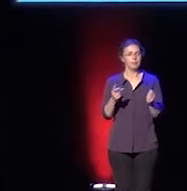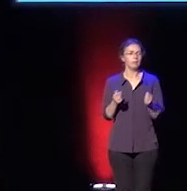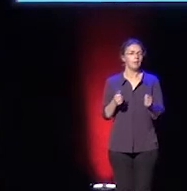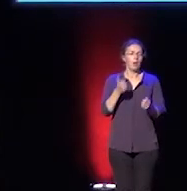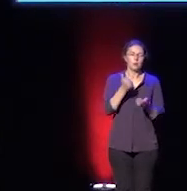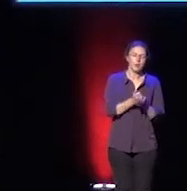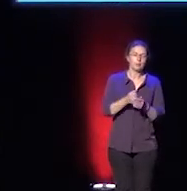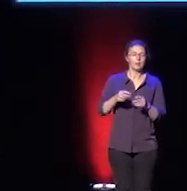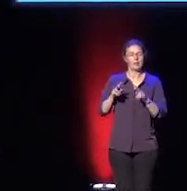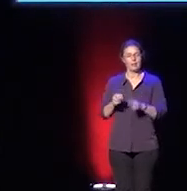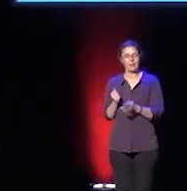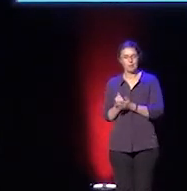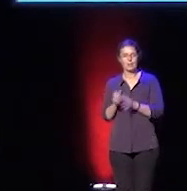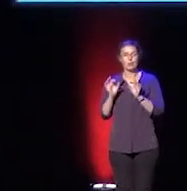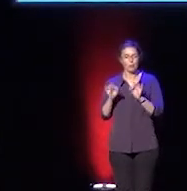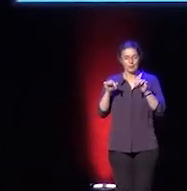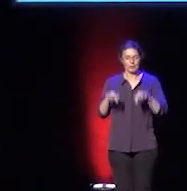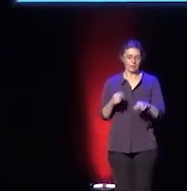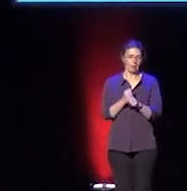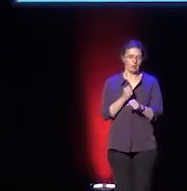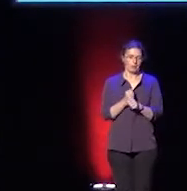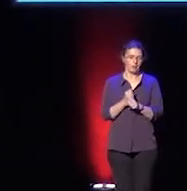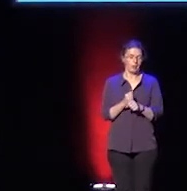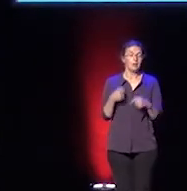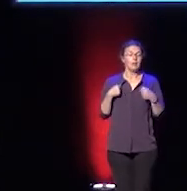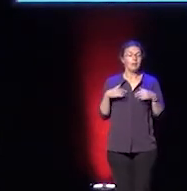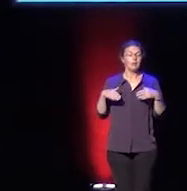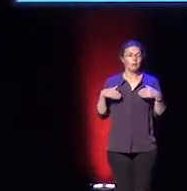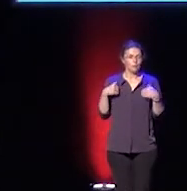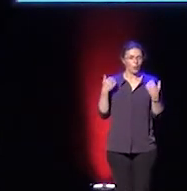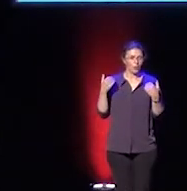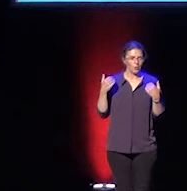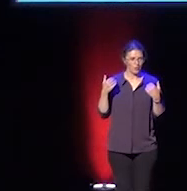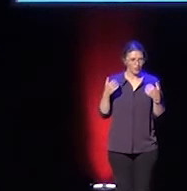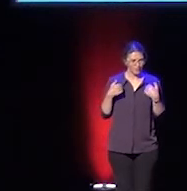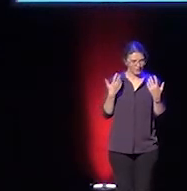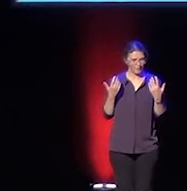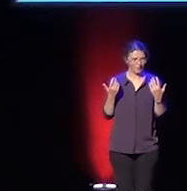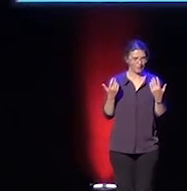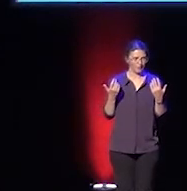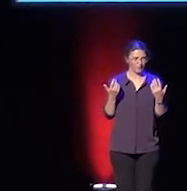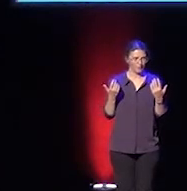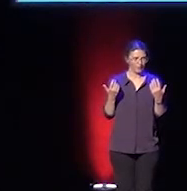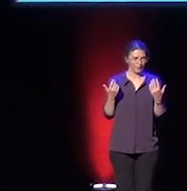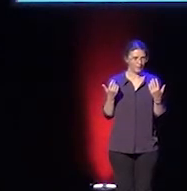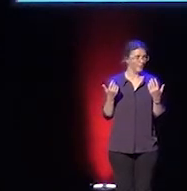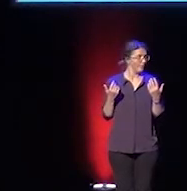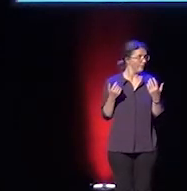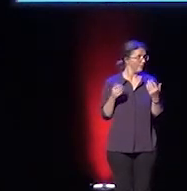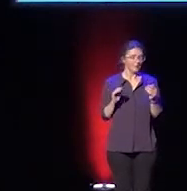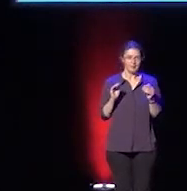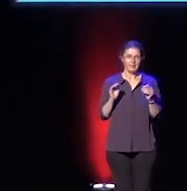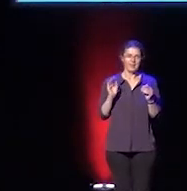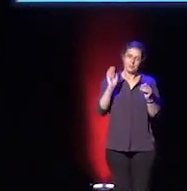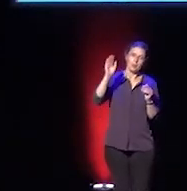hauptamtlich, ehrenamtlich, für diese Arbeit. Und ich freue mich an der Arbeit in den kommenden